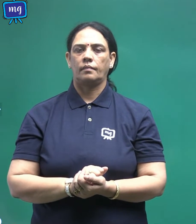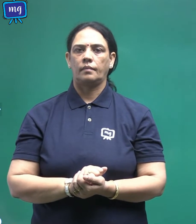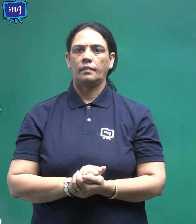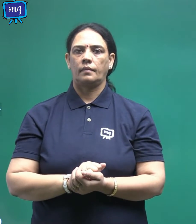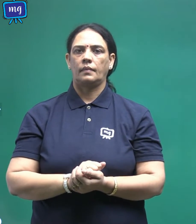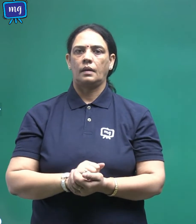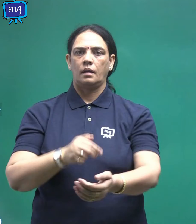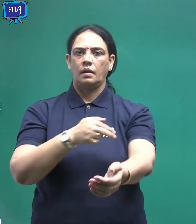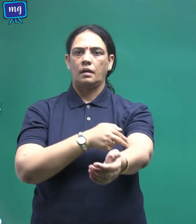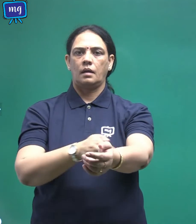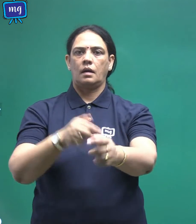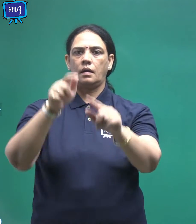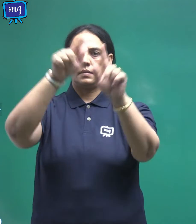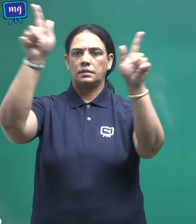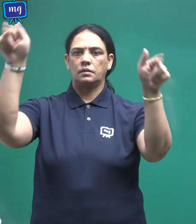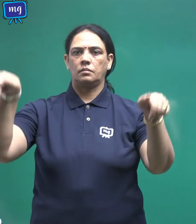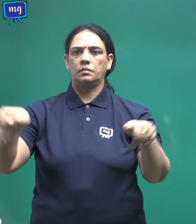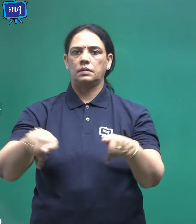समलंब चतुर्भुज का